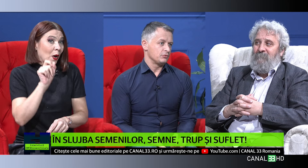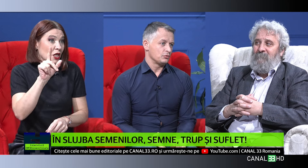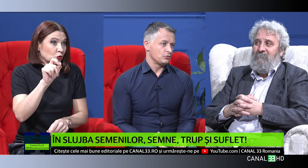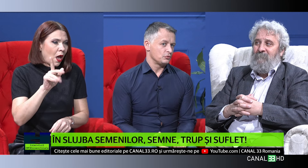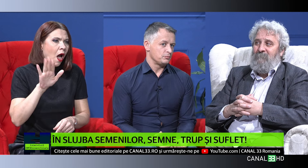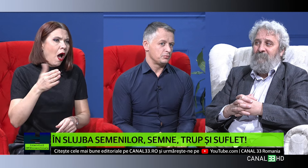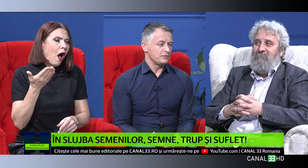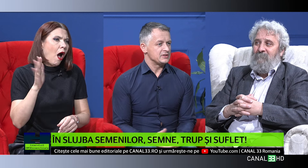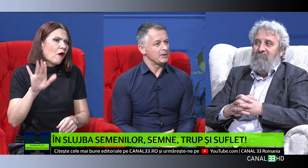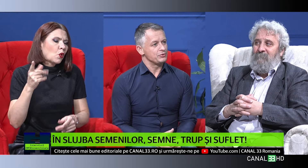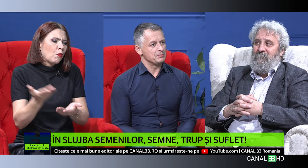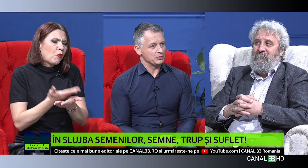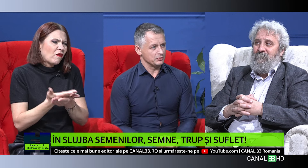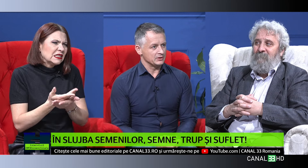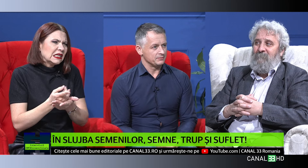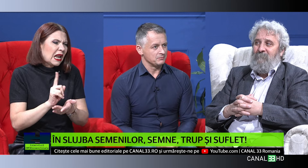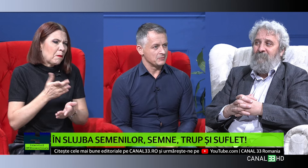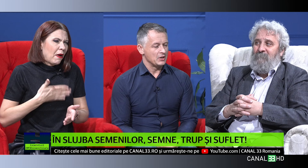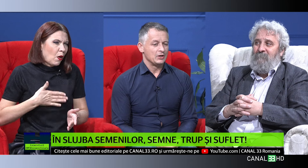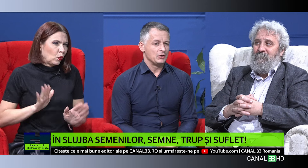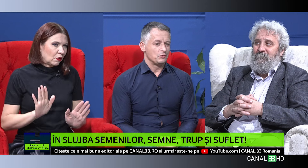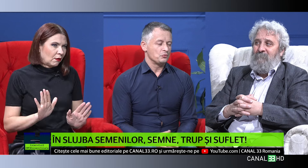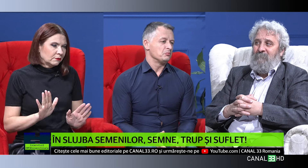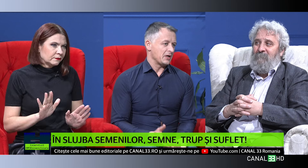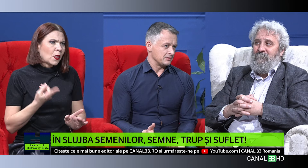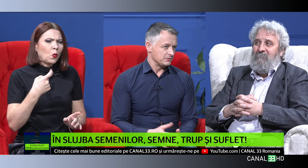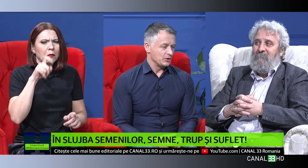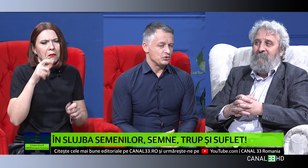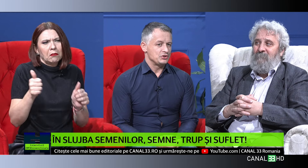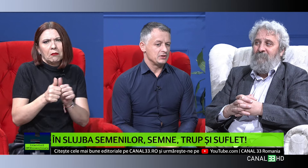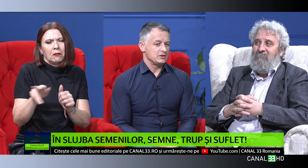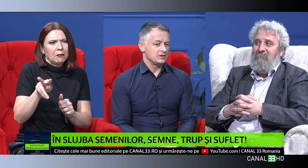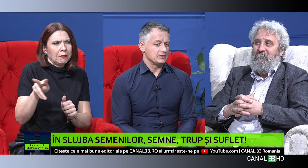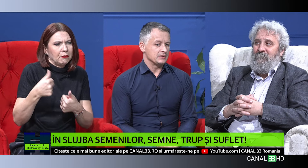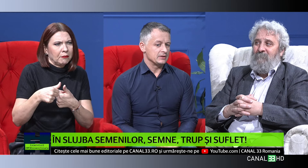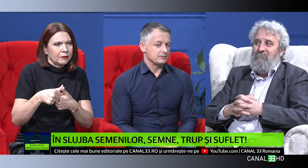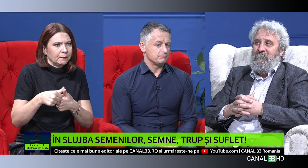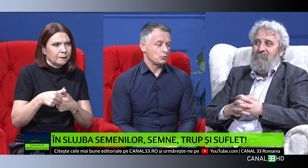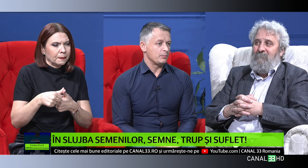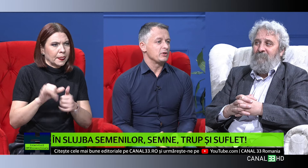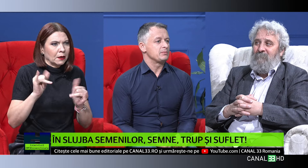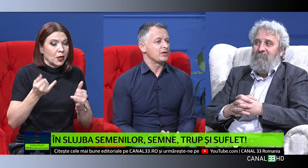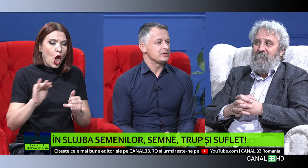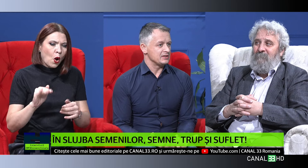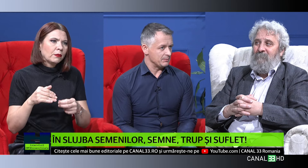avut o poveste mai puțin plăcută cu un băiat și copilul exprima niște